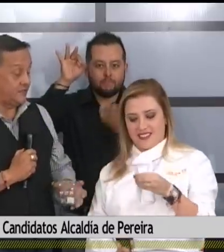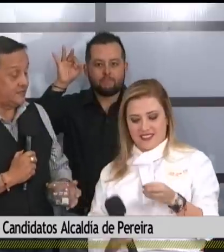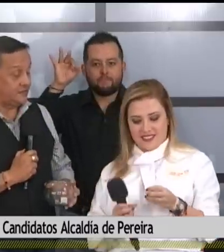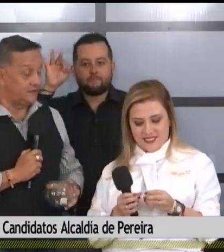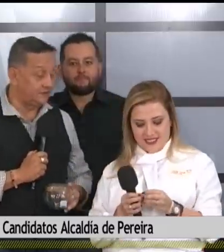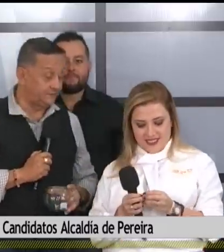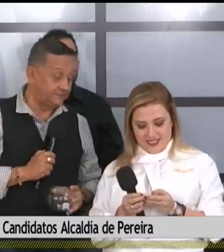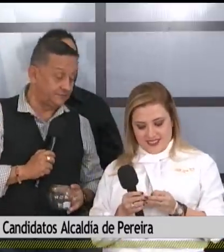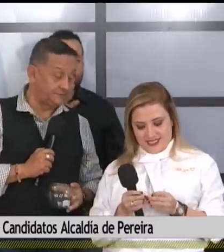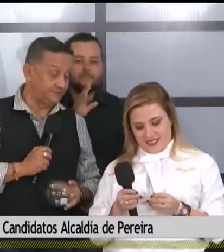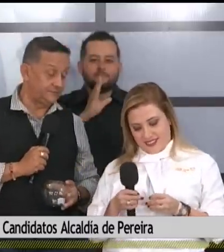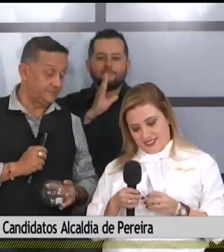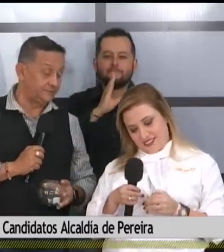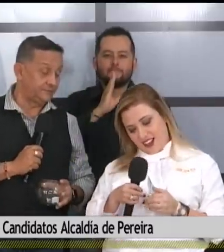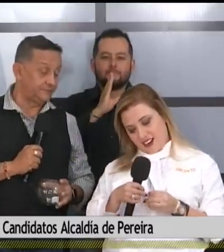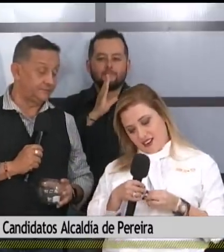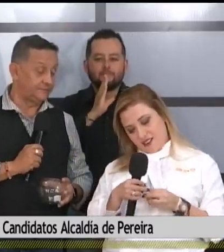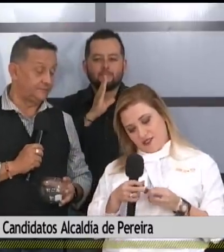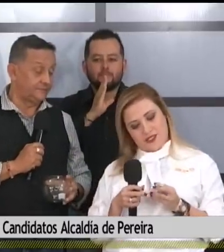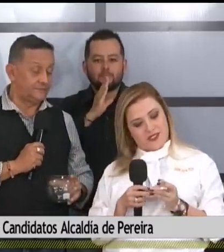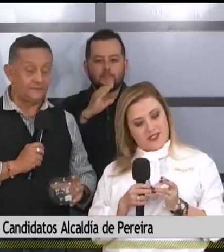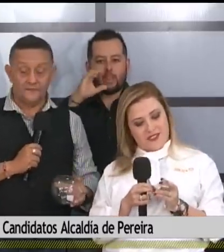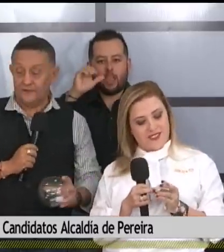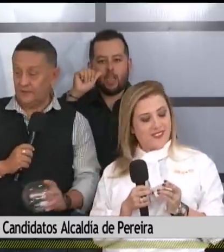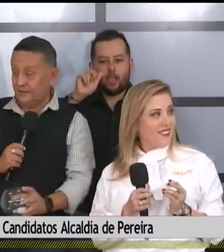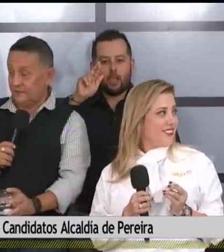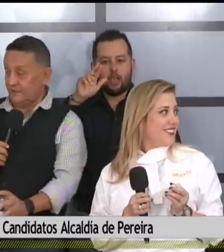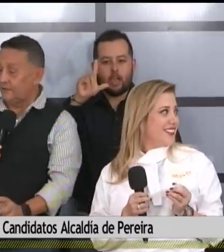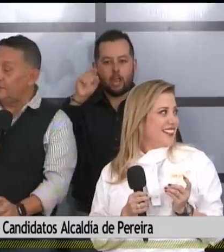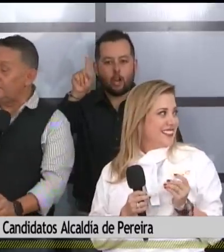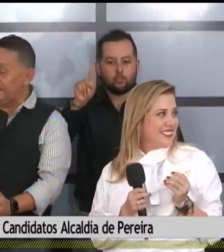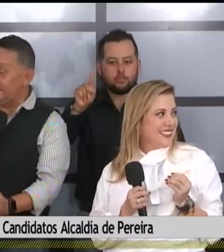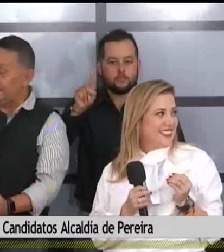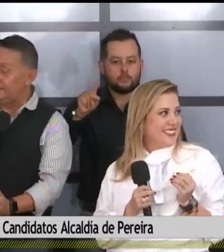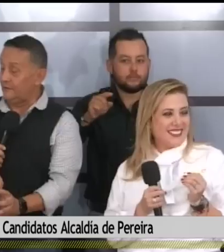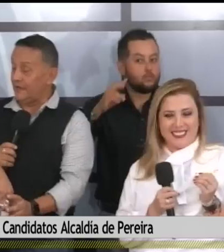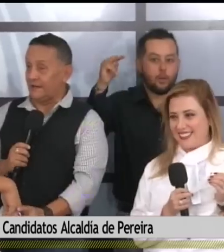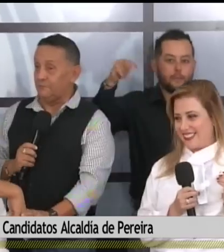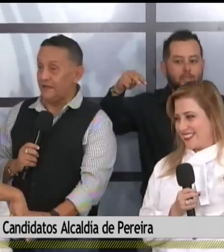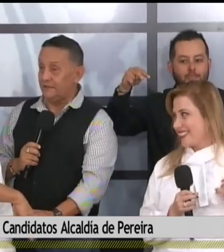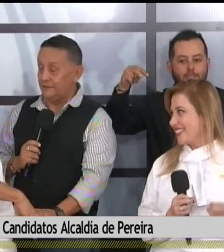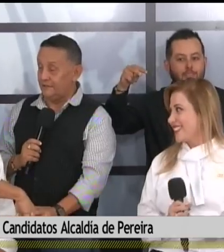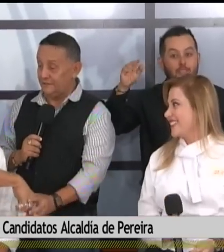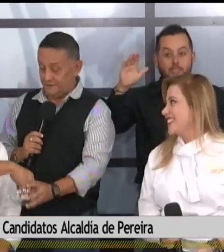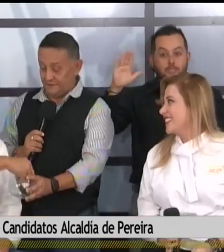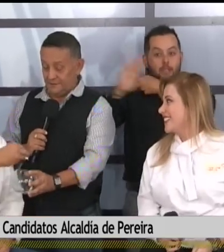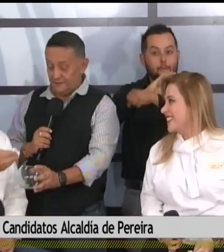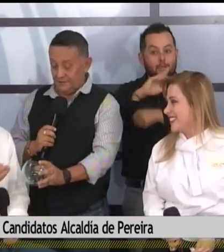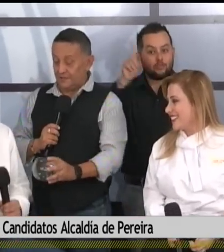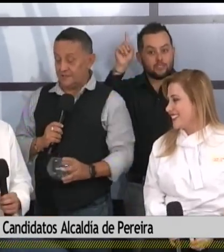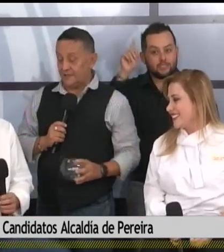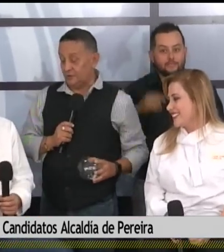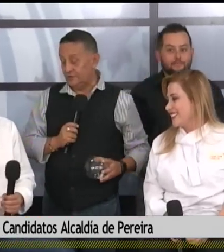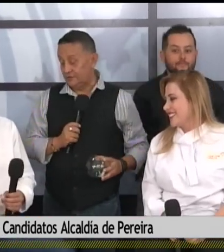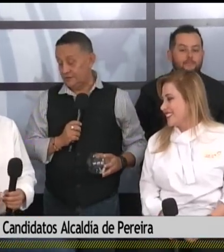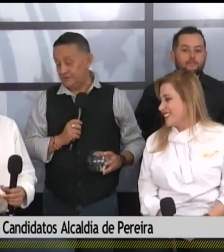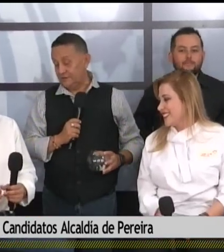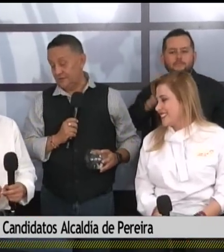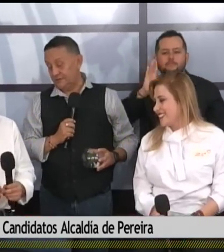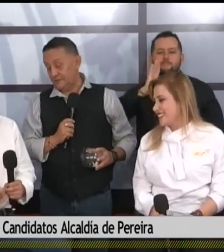Listo, ¿a quién sacó? A Carlos. No me mire, no me haga trampa. ¿A quién sacó?